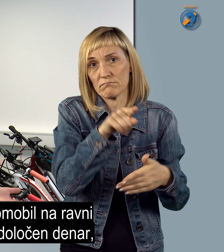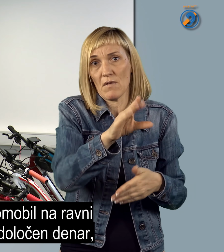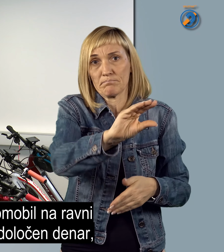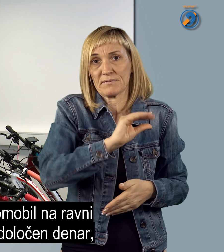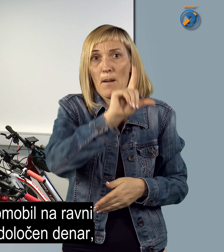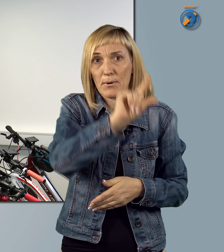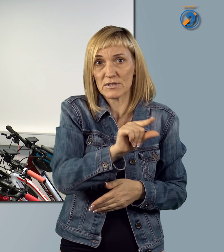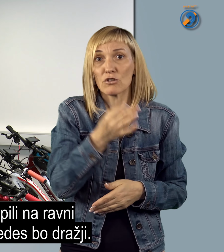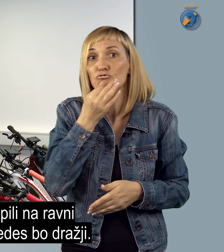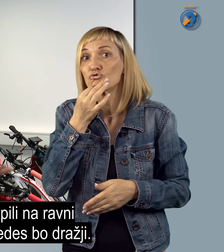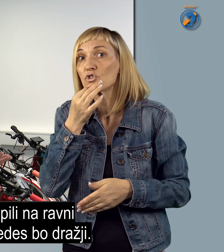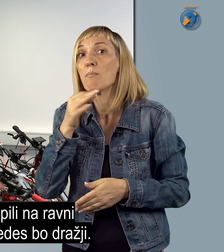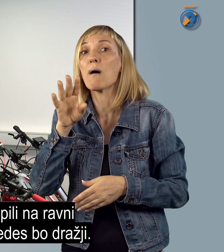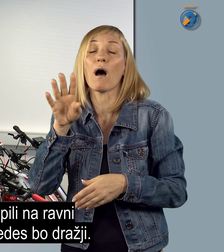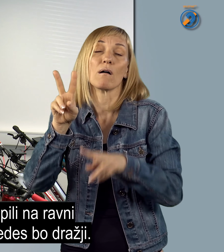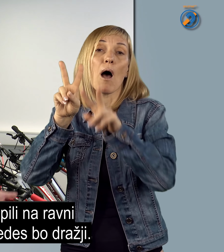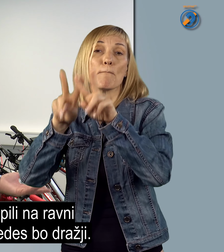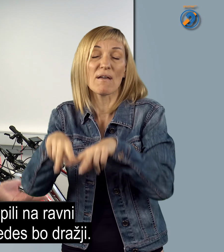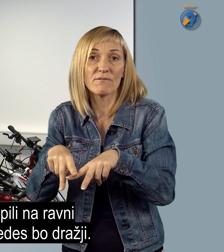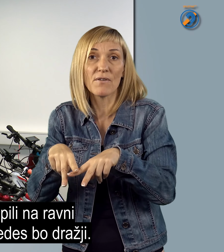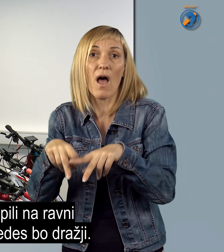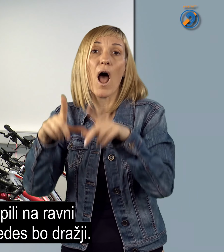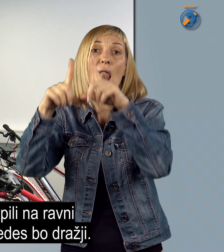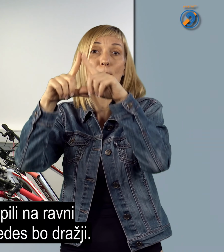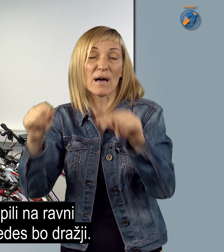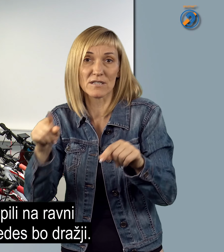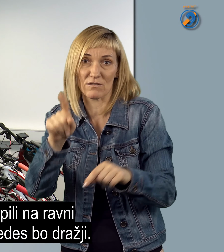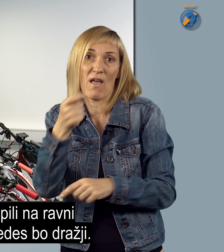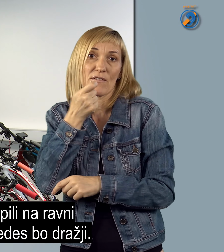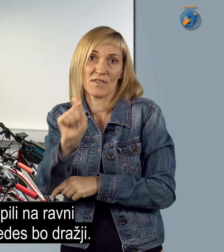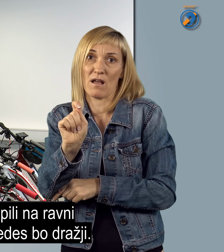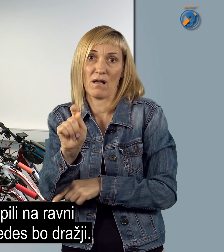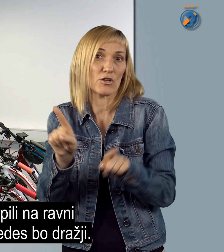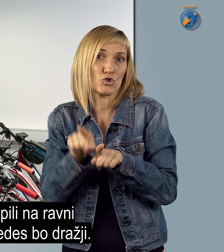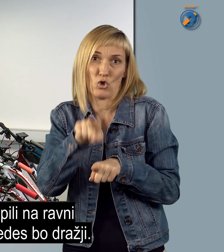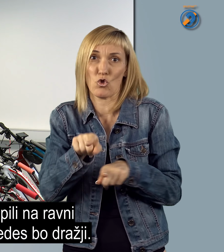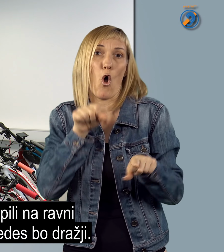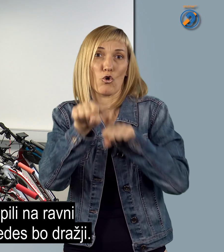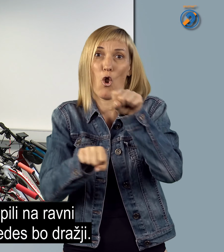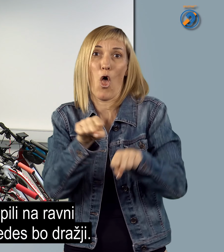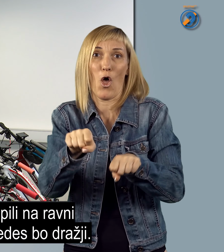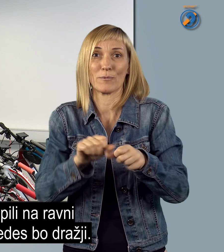določen denar, če boste kupili BMW ali Mercedes, bo seveda zadeva dražja.